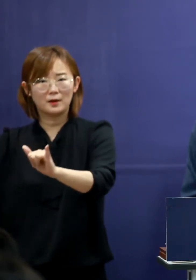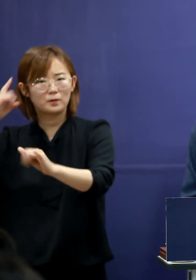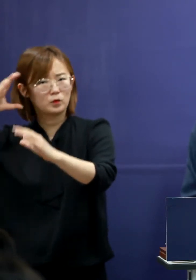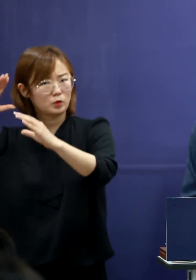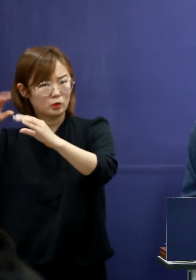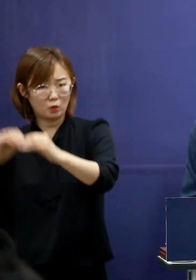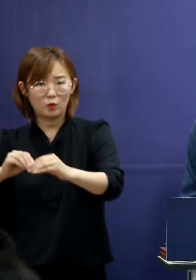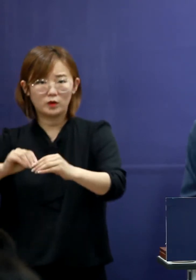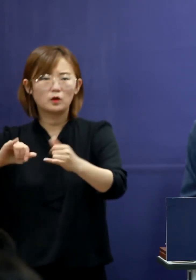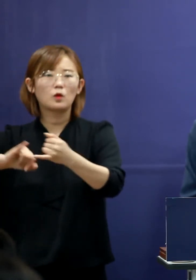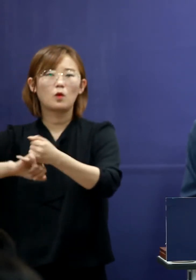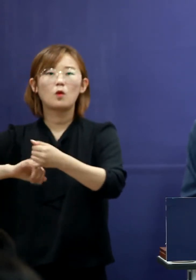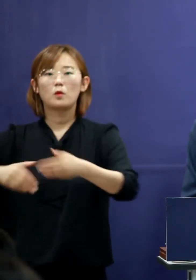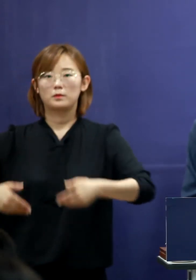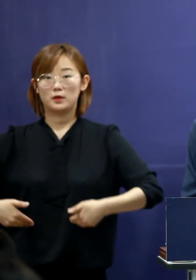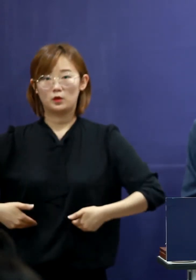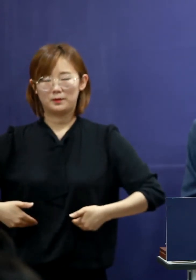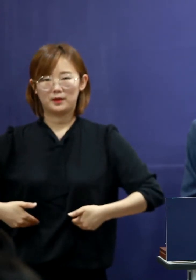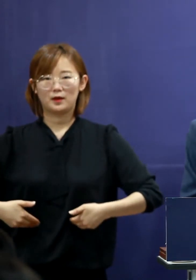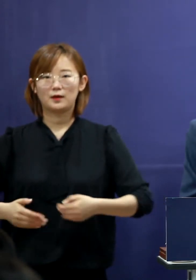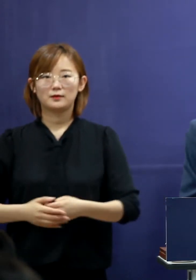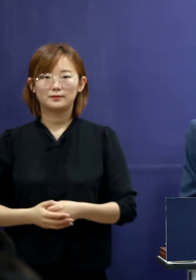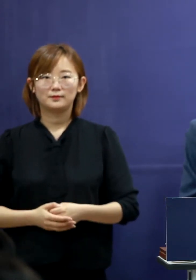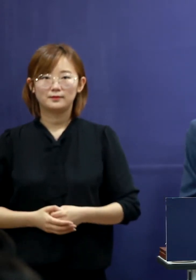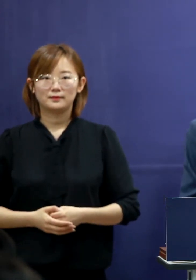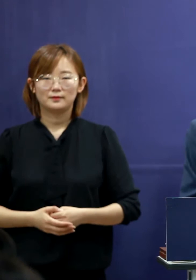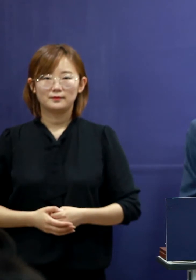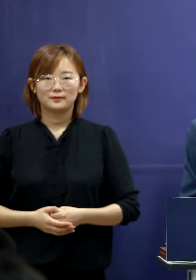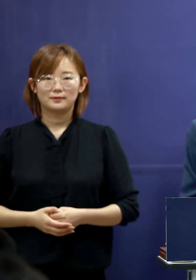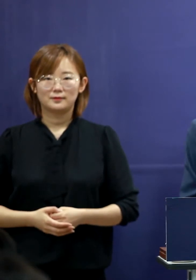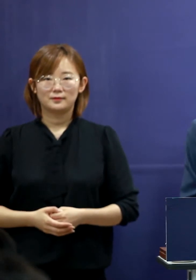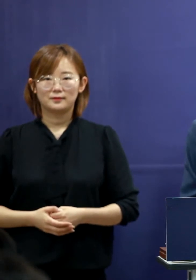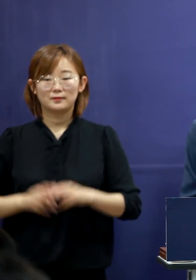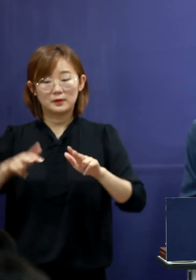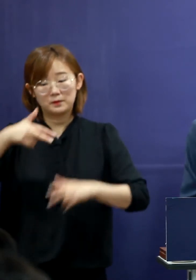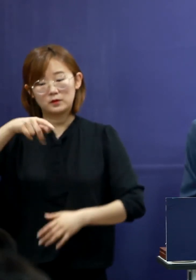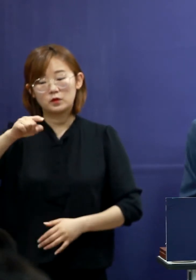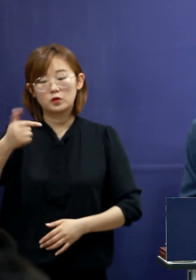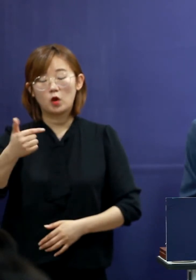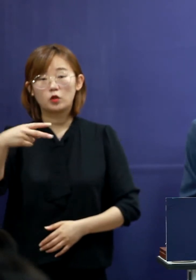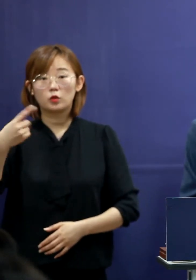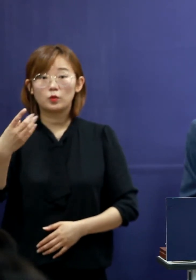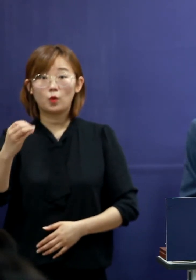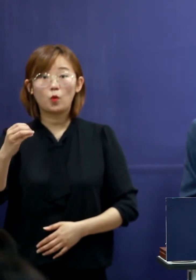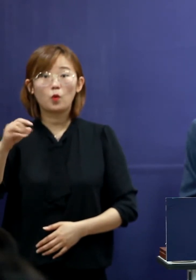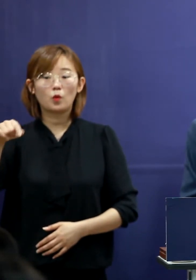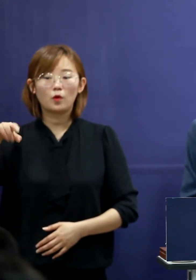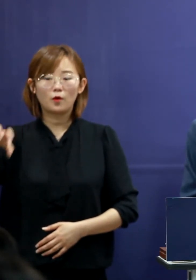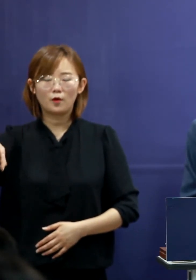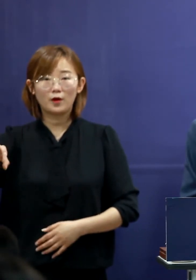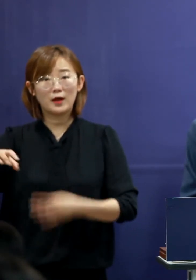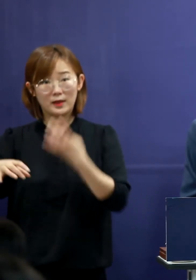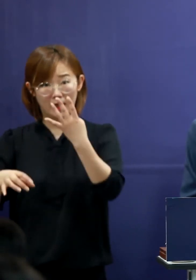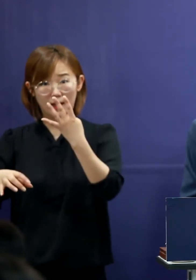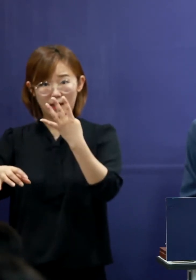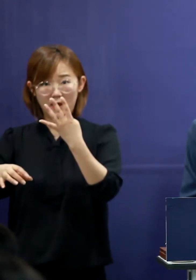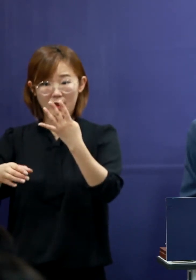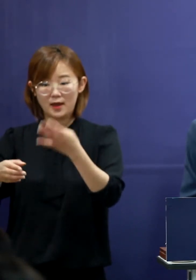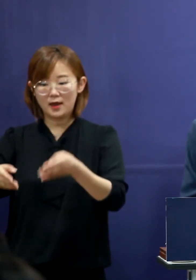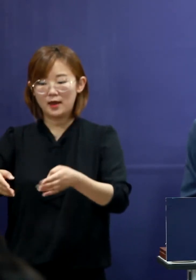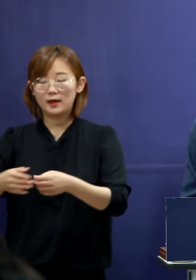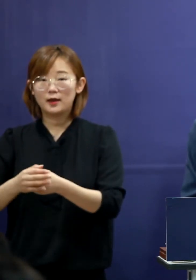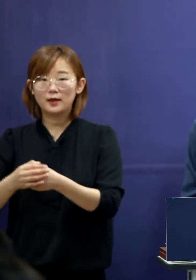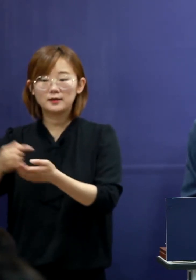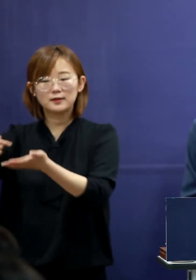반드시 받도록 하고 있는데, 이번에 이제 주로 전북 지역에서 4군데가